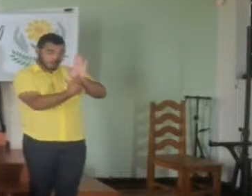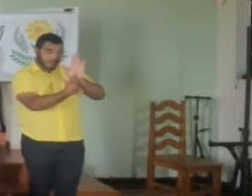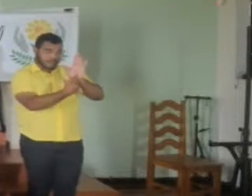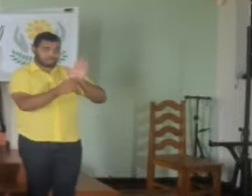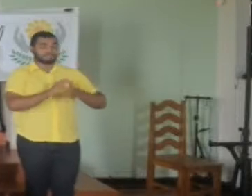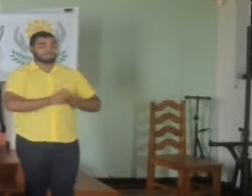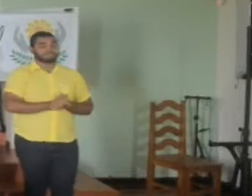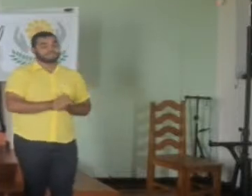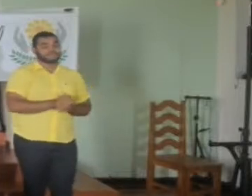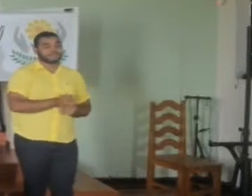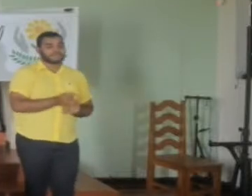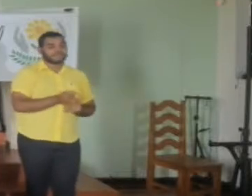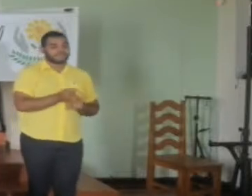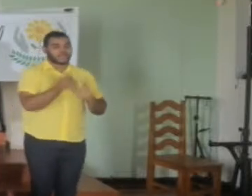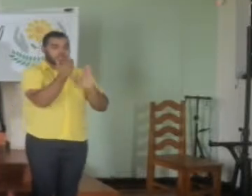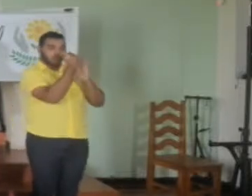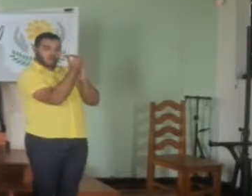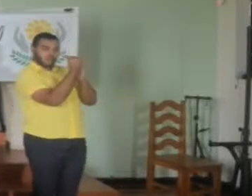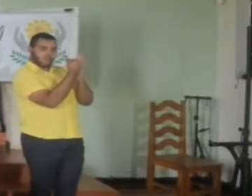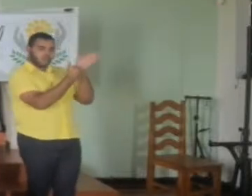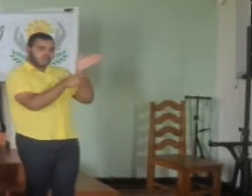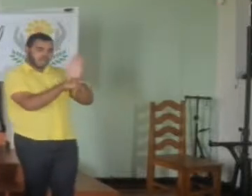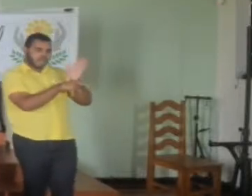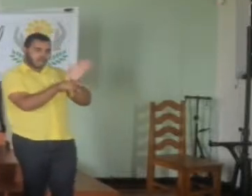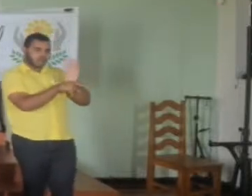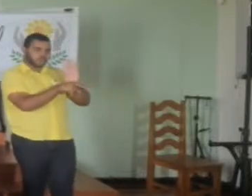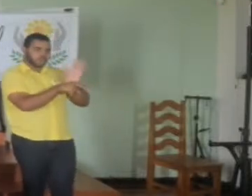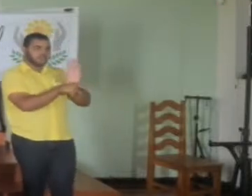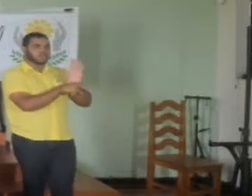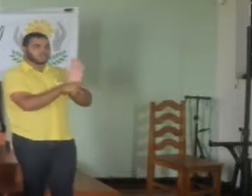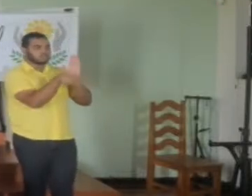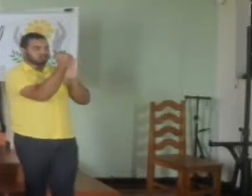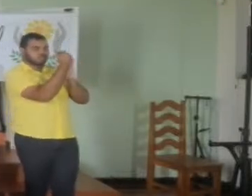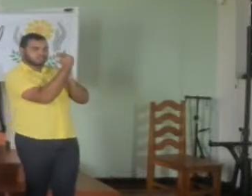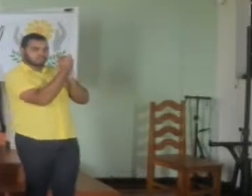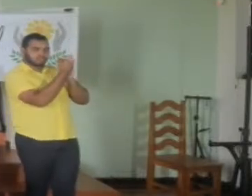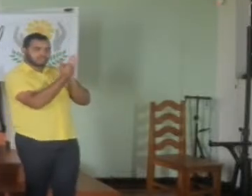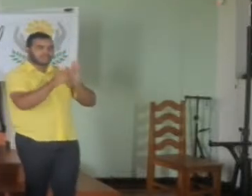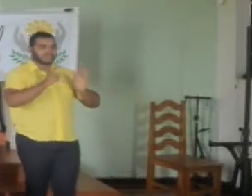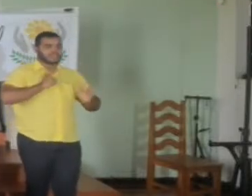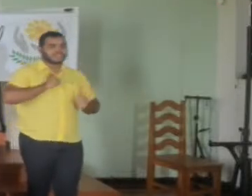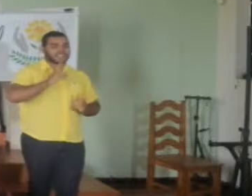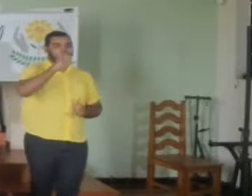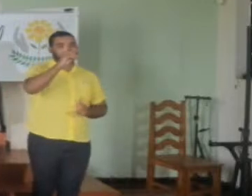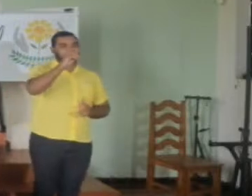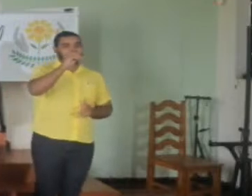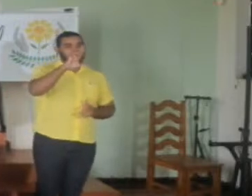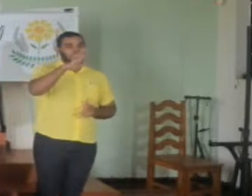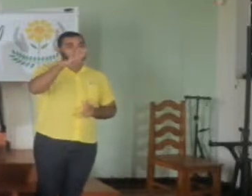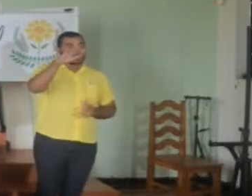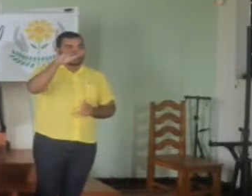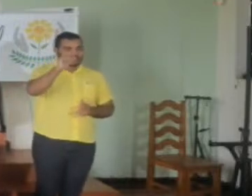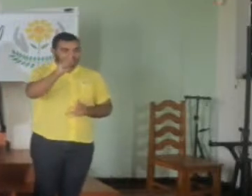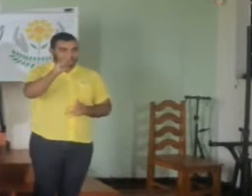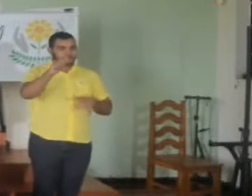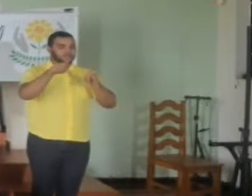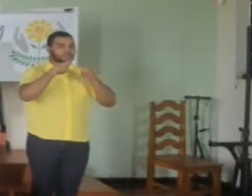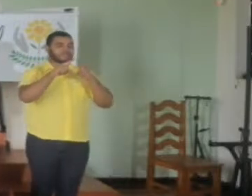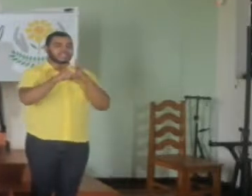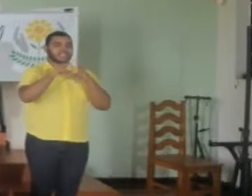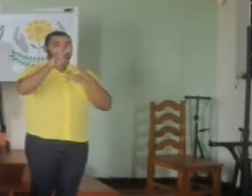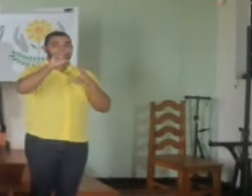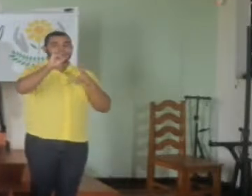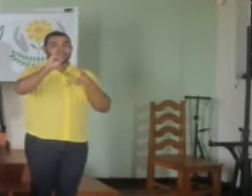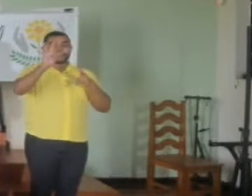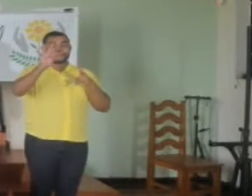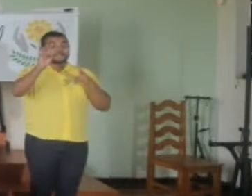habilidades. E a ordem vão ser alguns vídeos, né? E será nessa ordem. Vai ter a Dórica Santana Faria, o Vitor